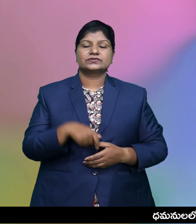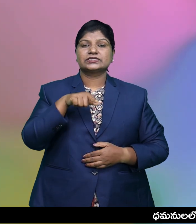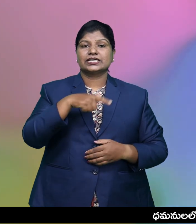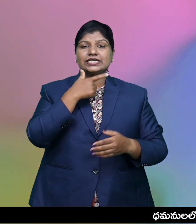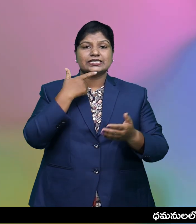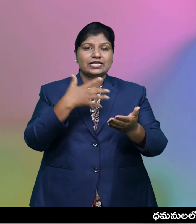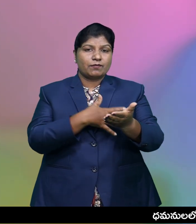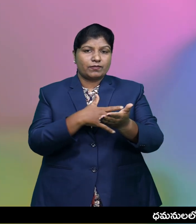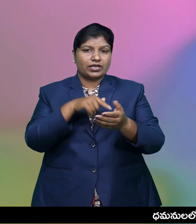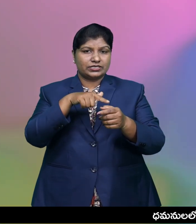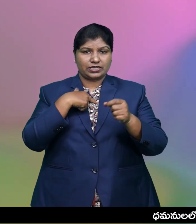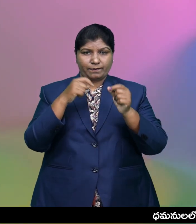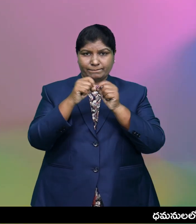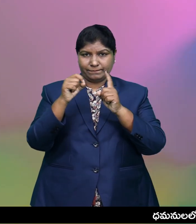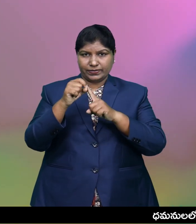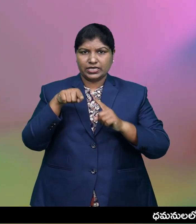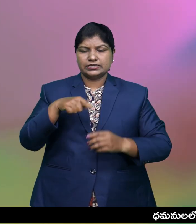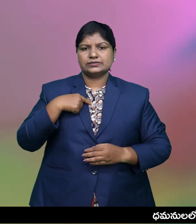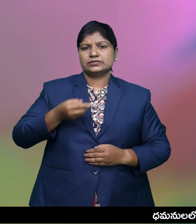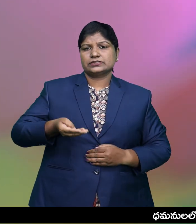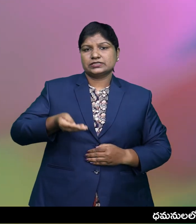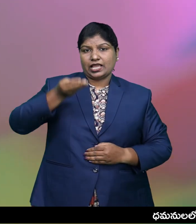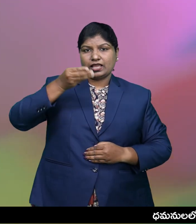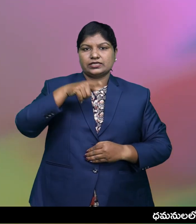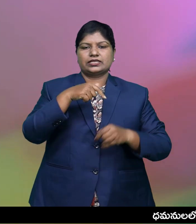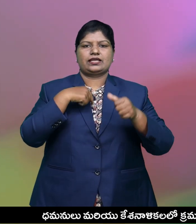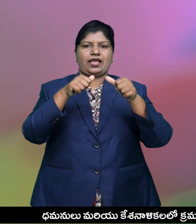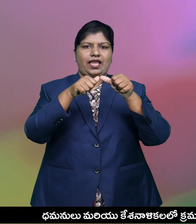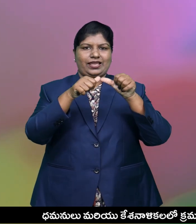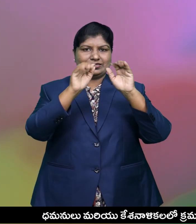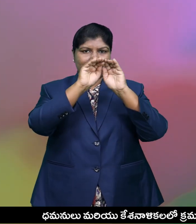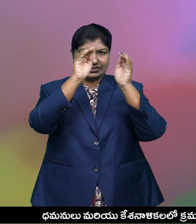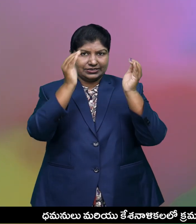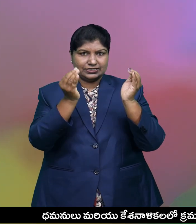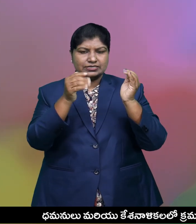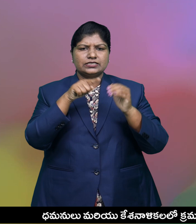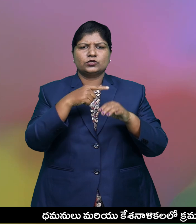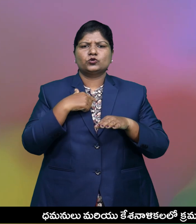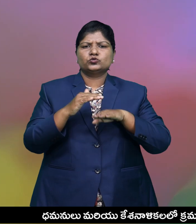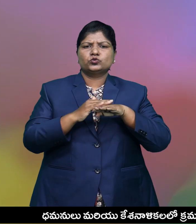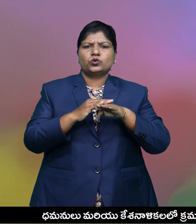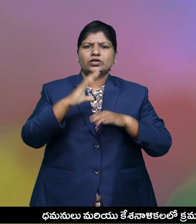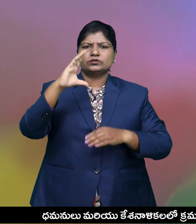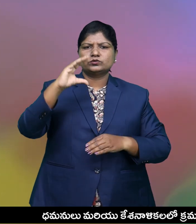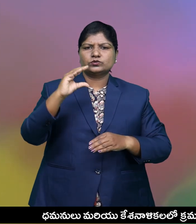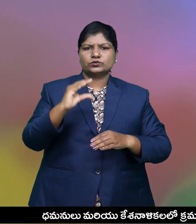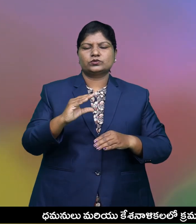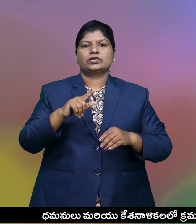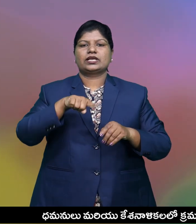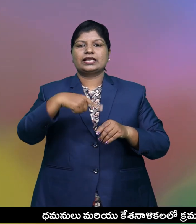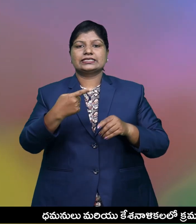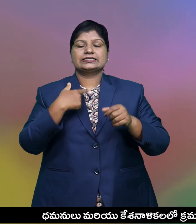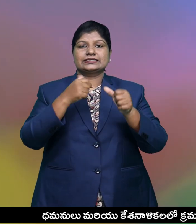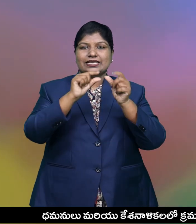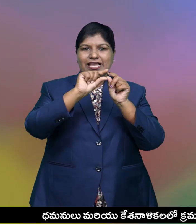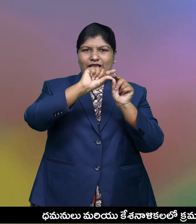ధమనులలో రక్తపోటు ఎక్కువగా ఉంటుంది. ధమనులు మరియు కేశనాళికలలో క్రమంగా పడిపోతుంది